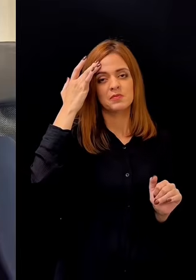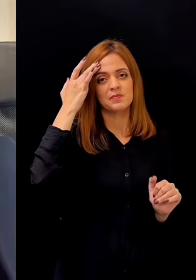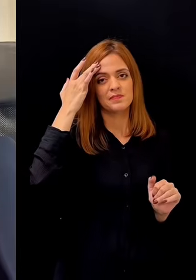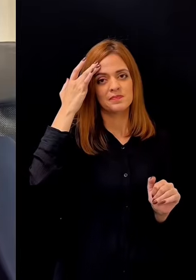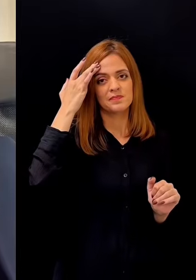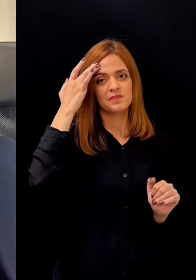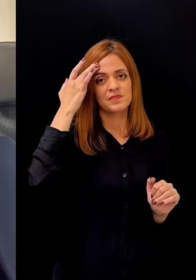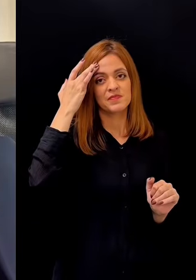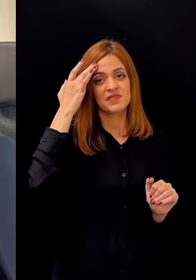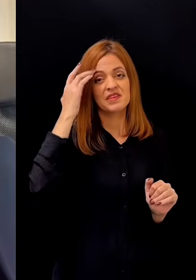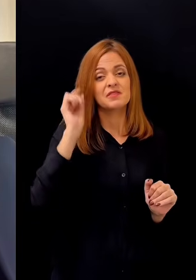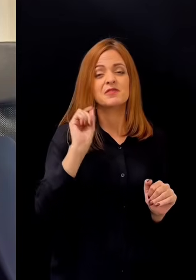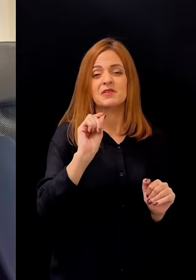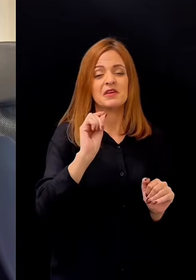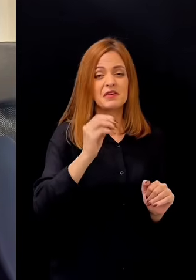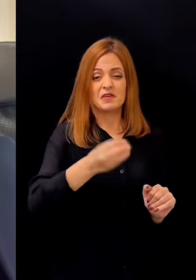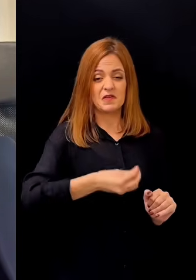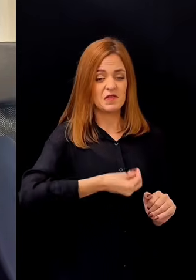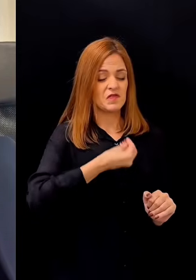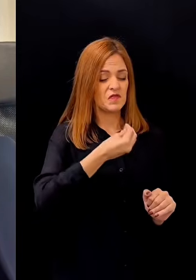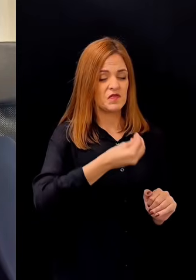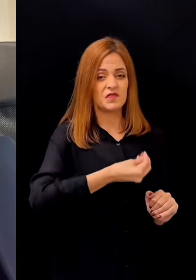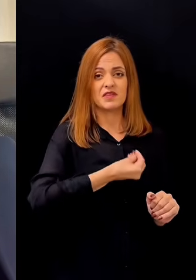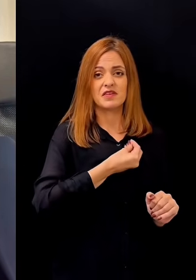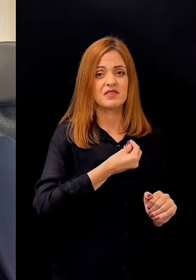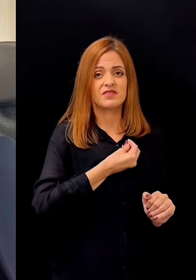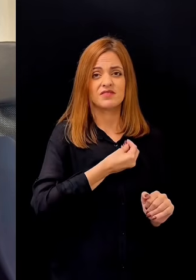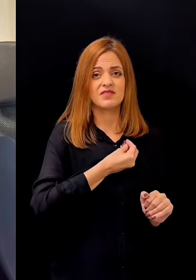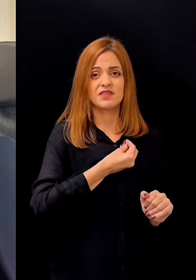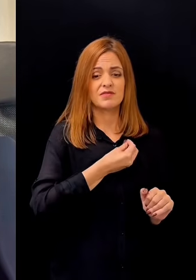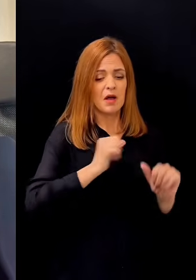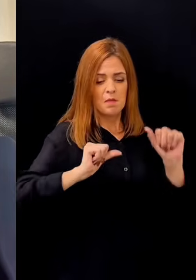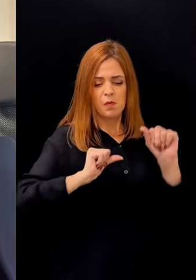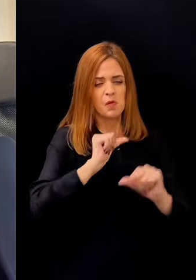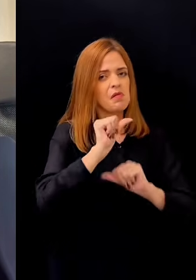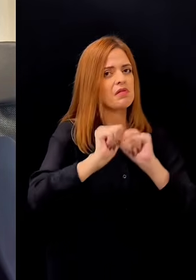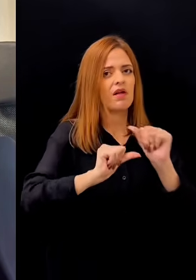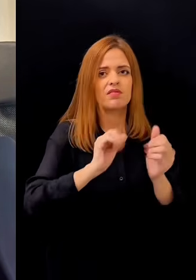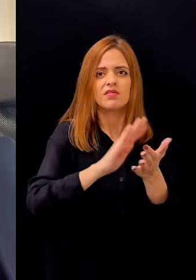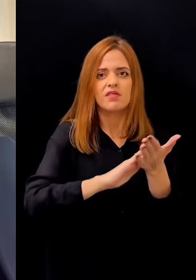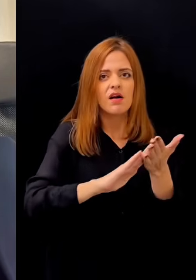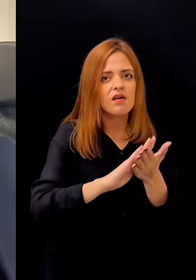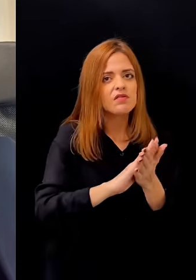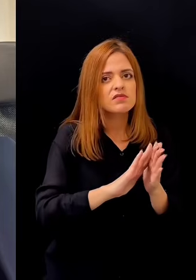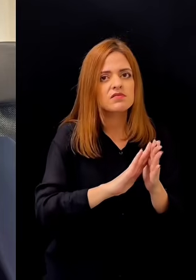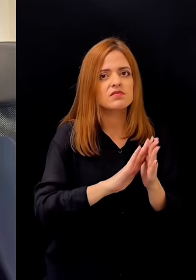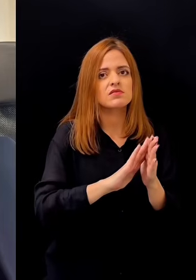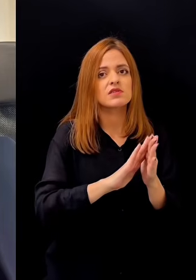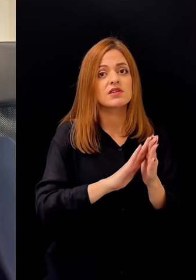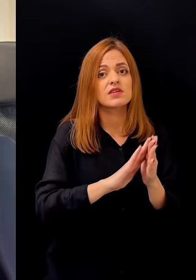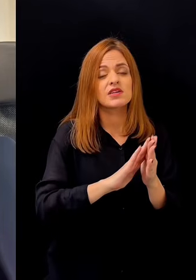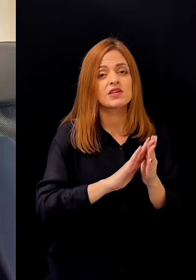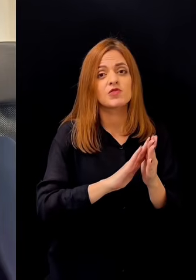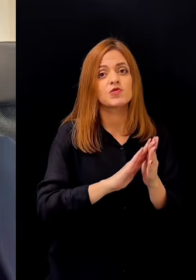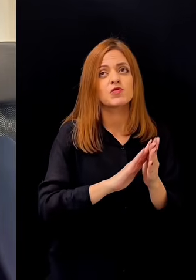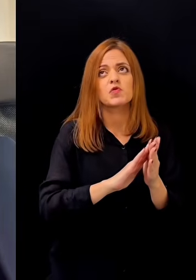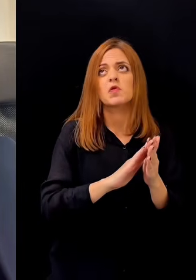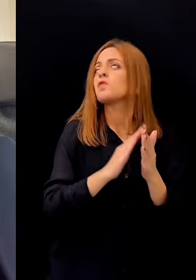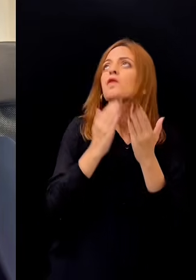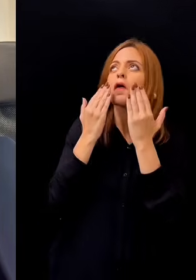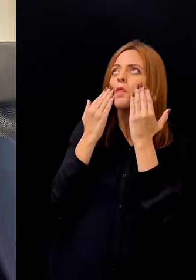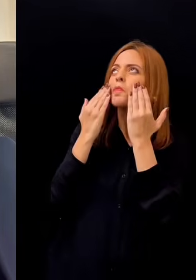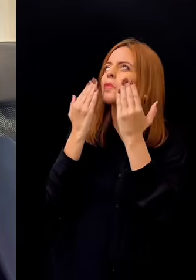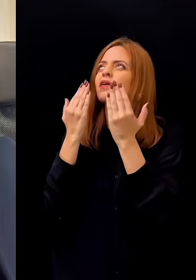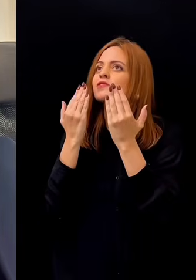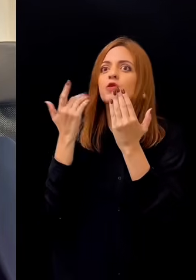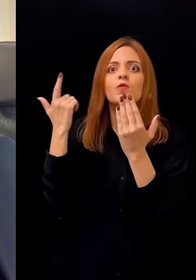não nascer de novo não pode ver o reino